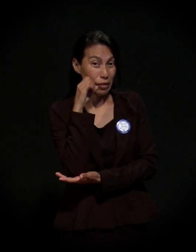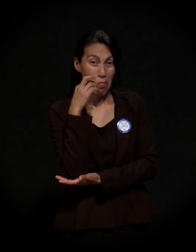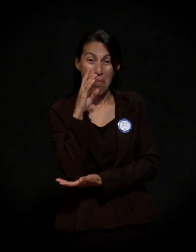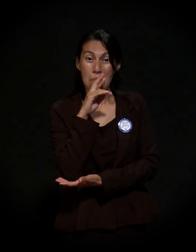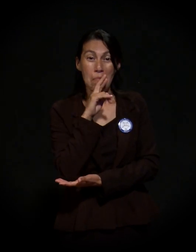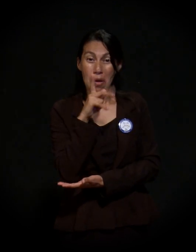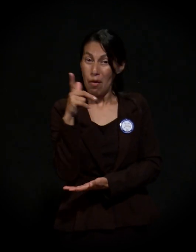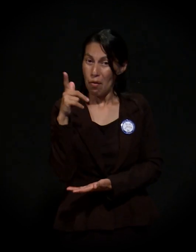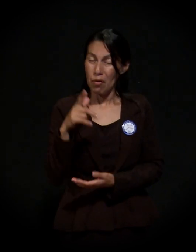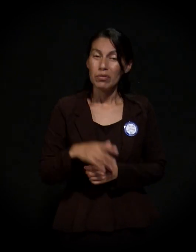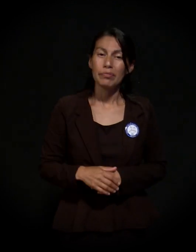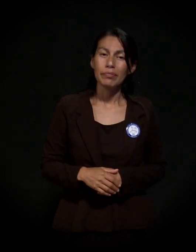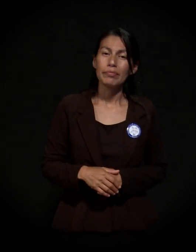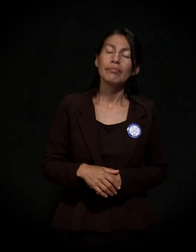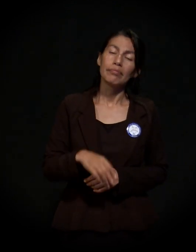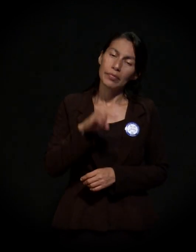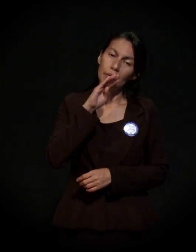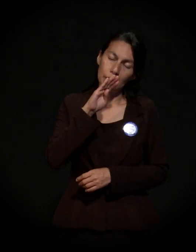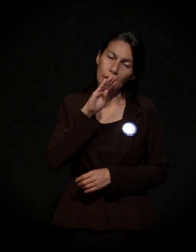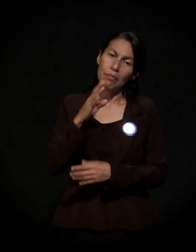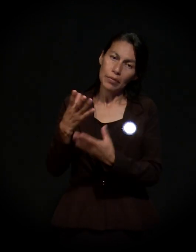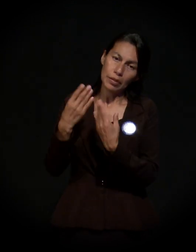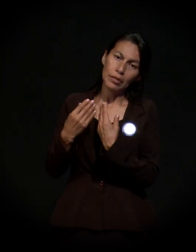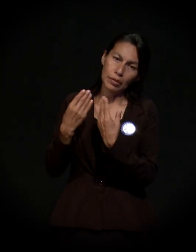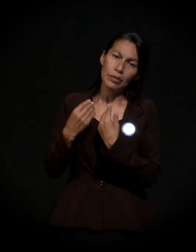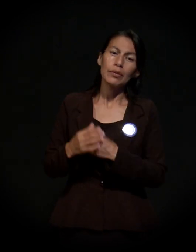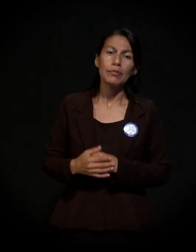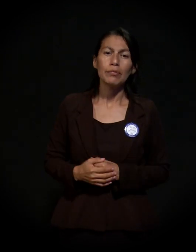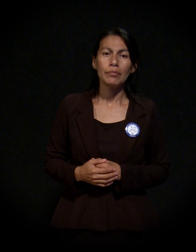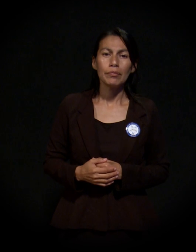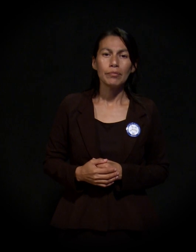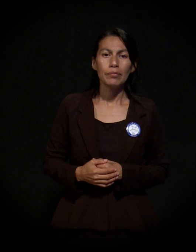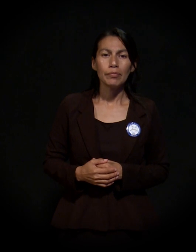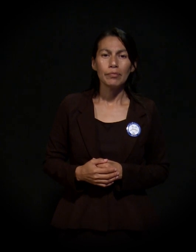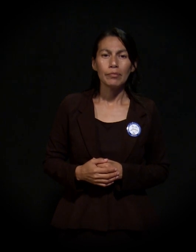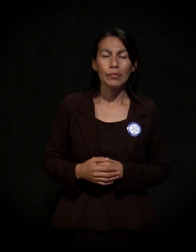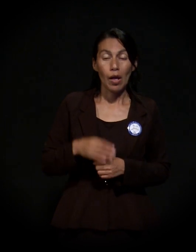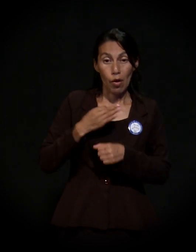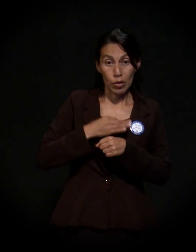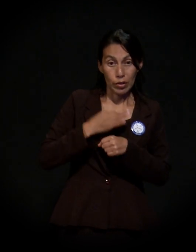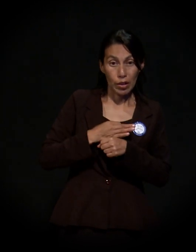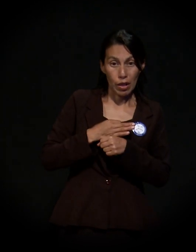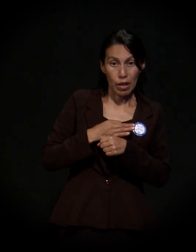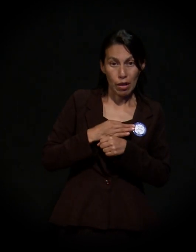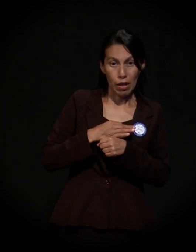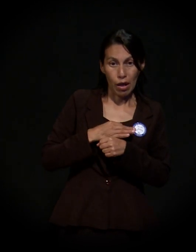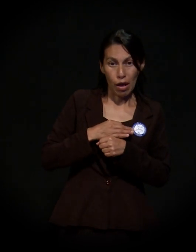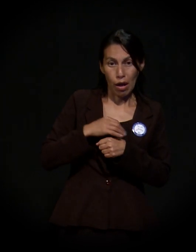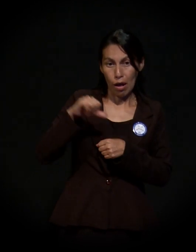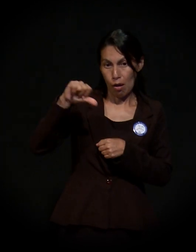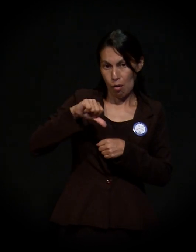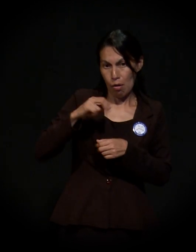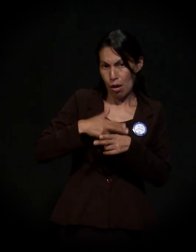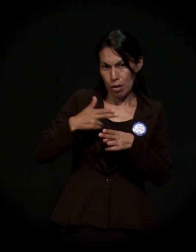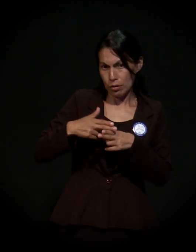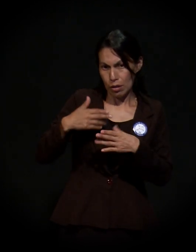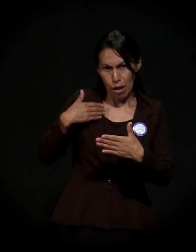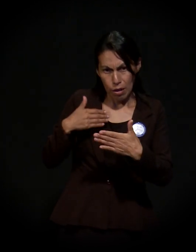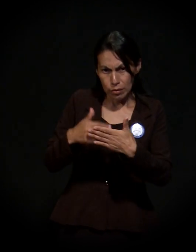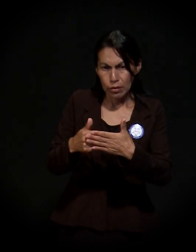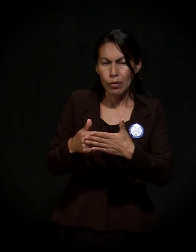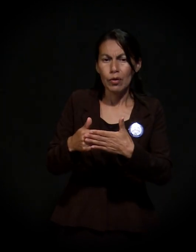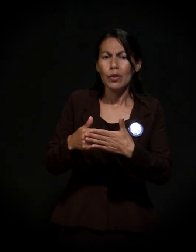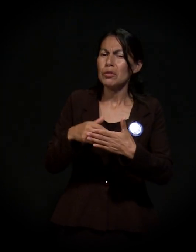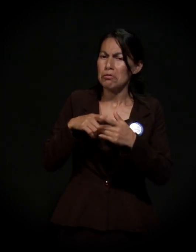Y pues yo aprendí con ella. Y pues a la fecha sigo igual. Yo